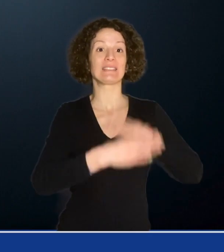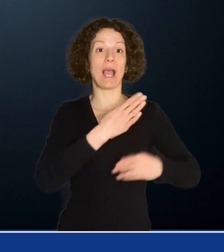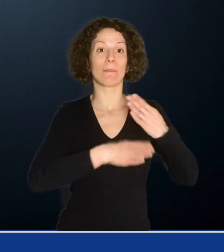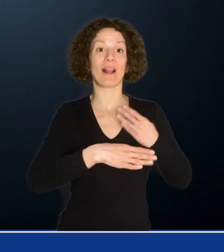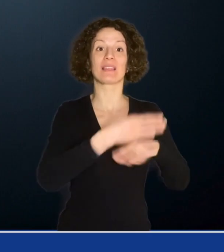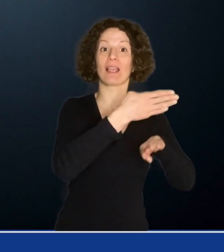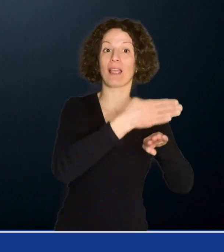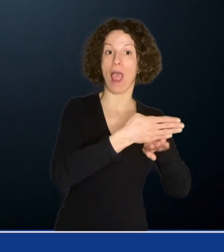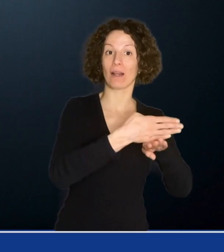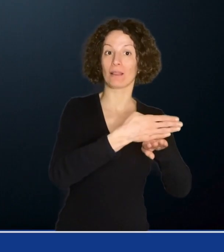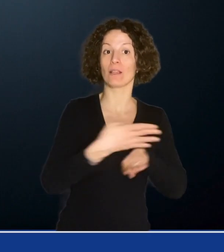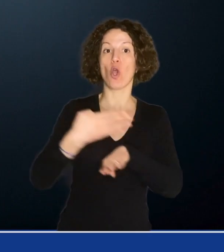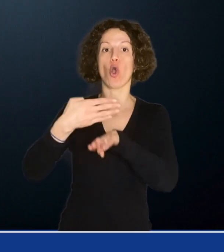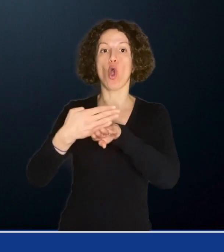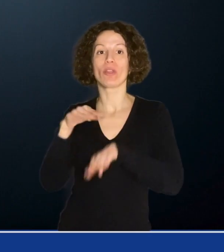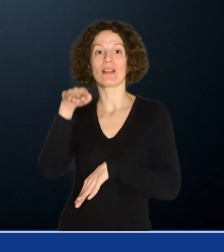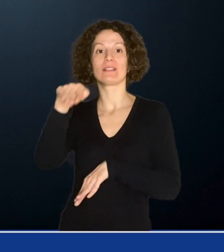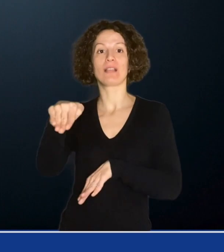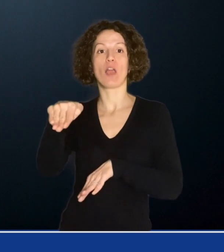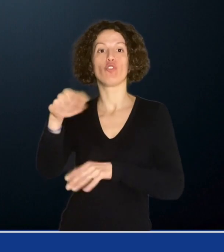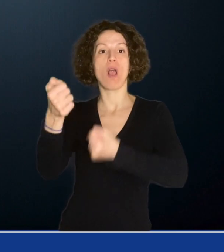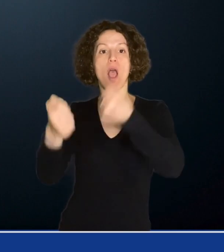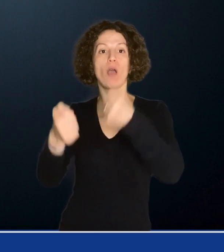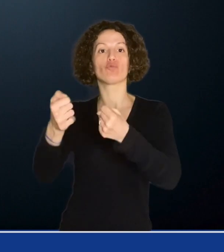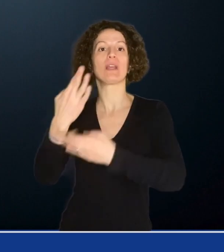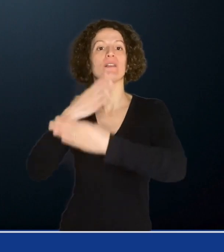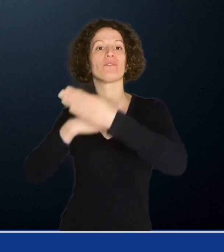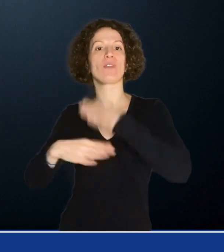disability card e contrassegno invalidi per auto chiarimenti